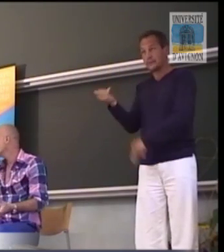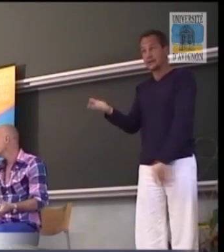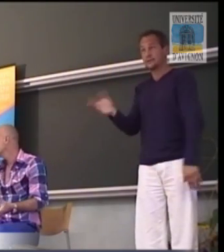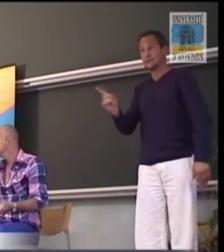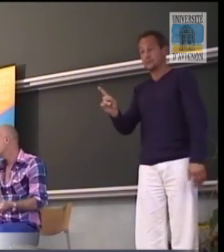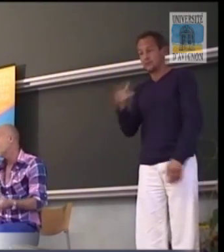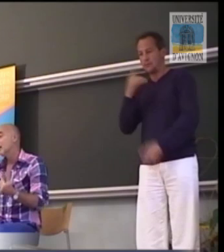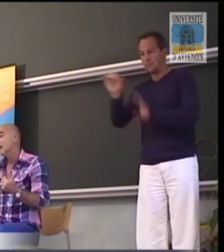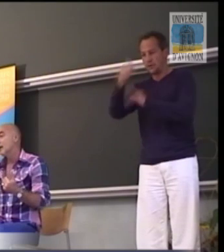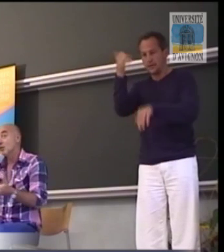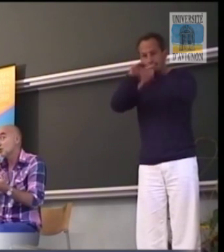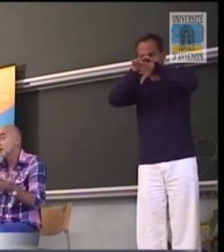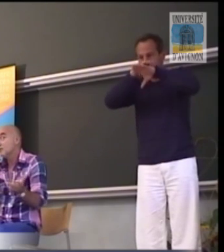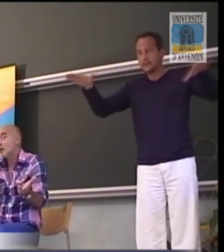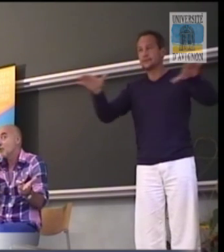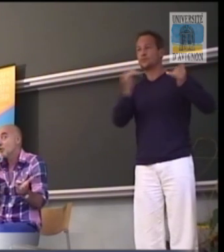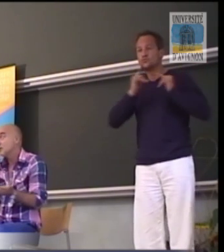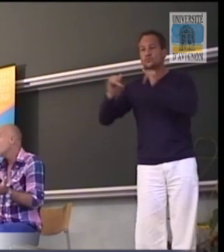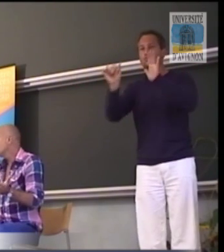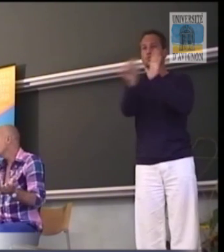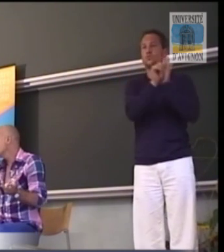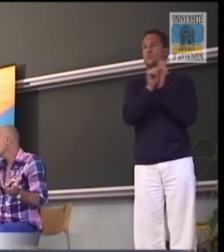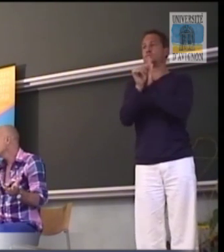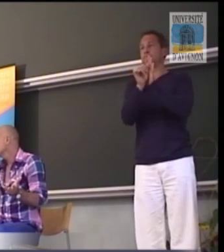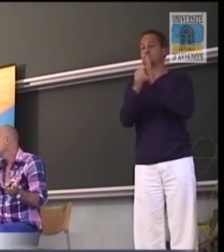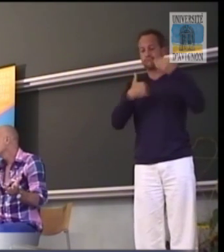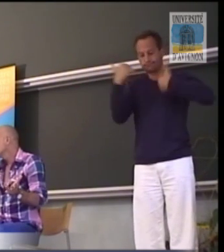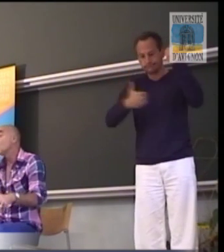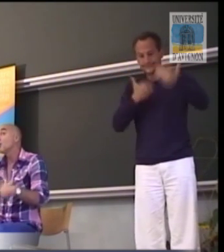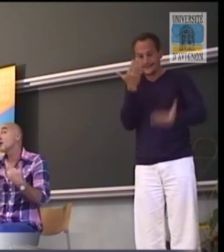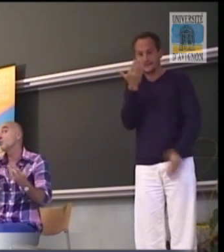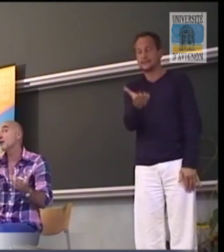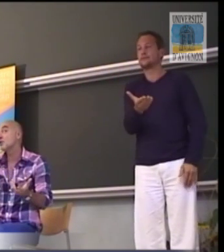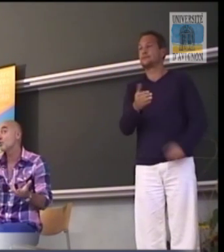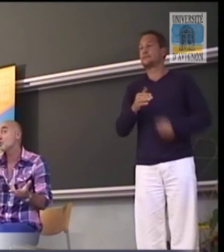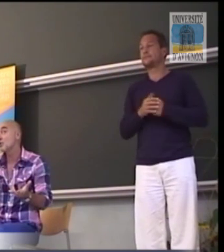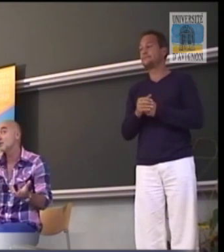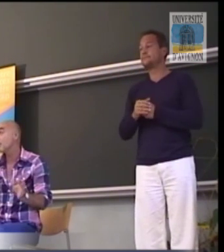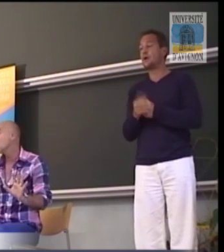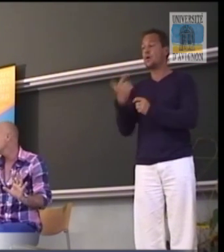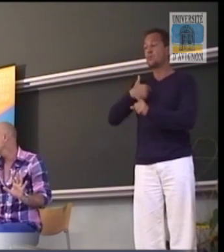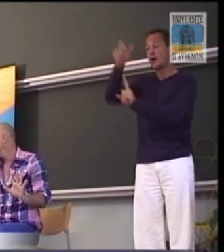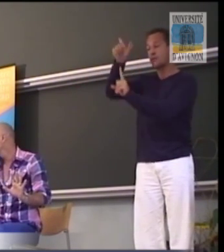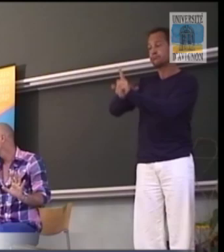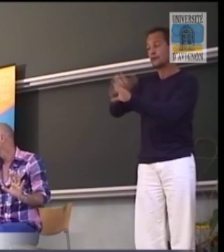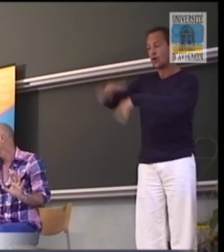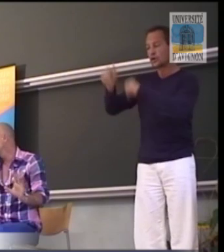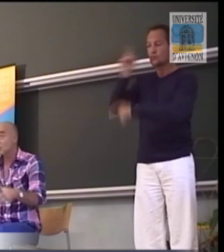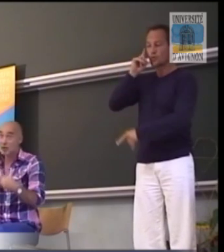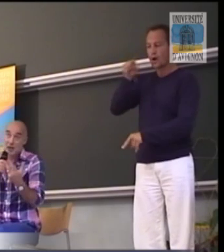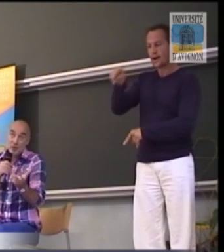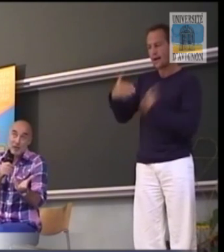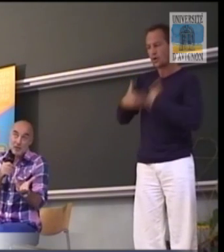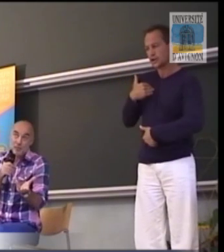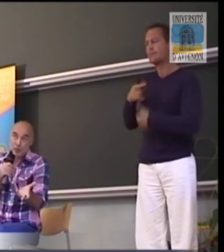est sur scène. Bien. Et donc, je leur ai dit, finalement, le handicap, vous connaissez. Si on engage une personne pour son handicap, on est foutu. Si